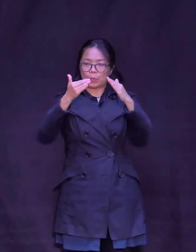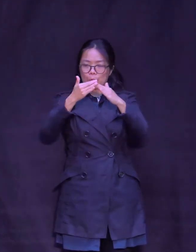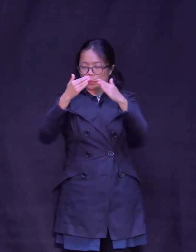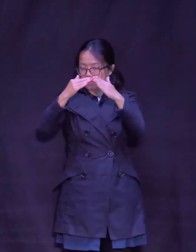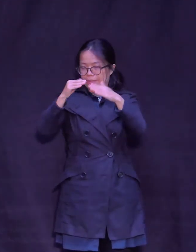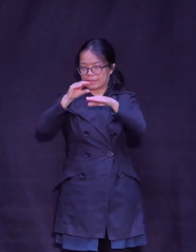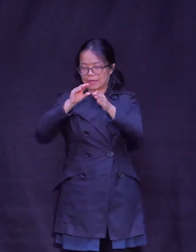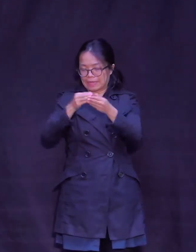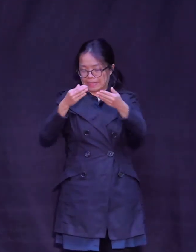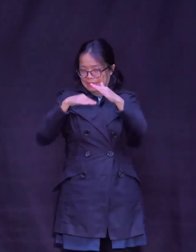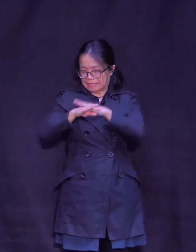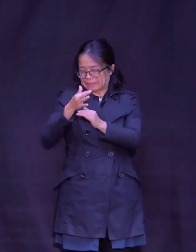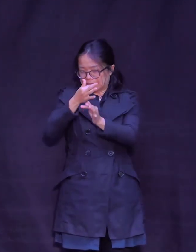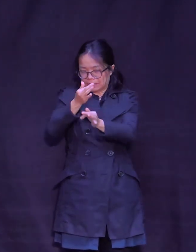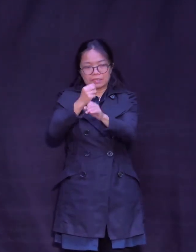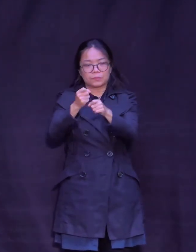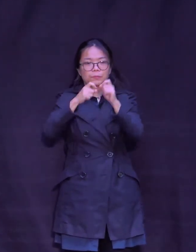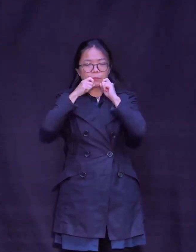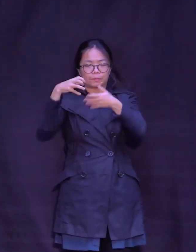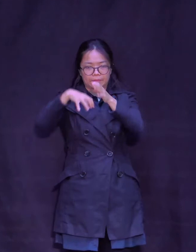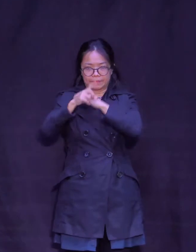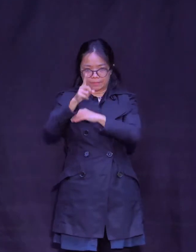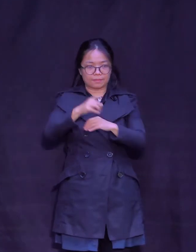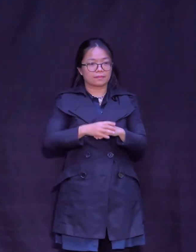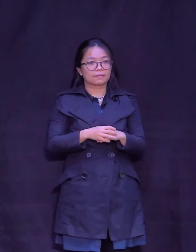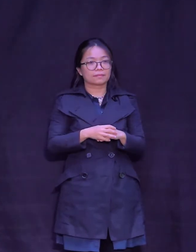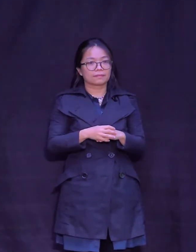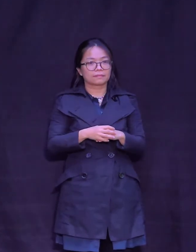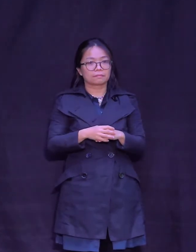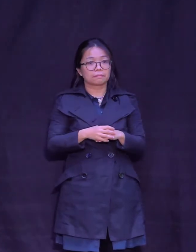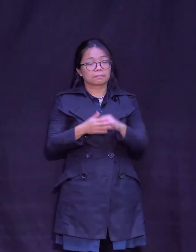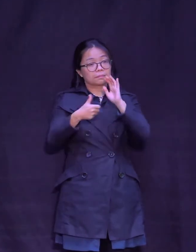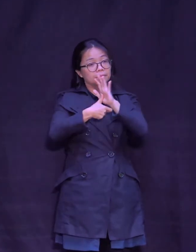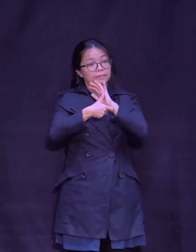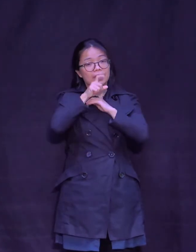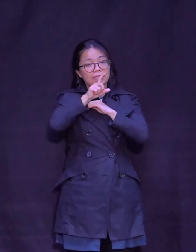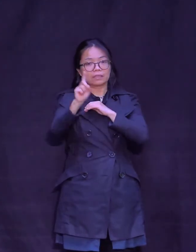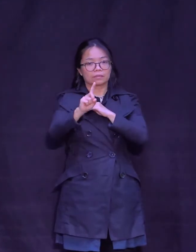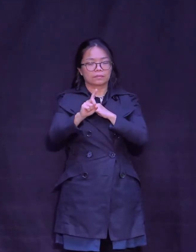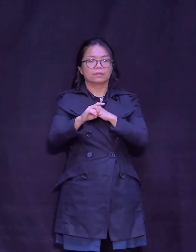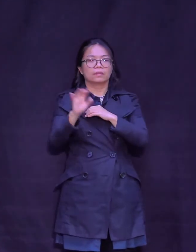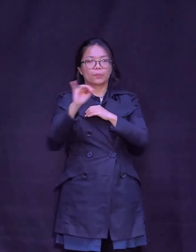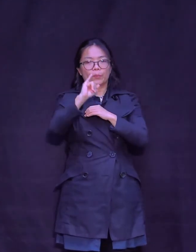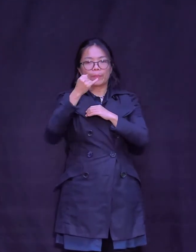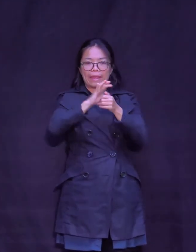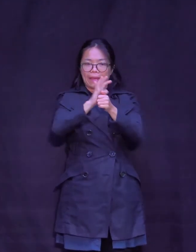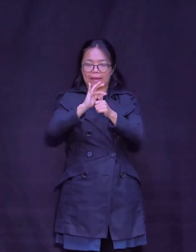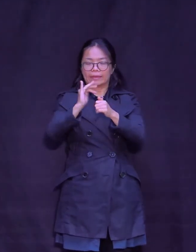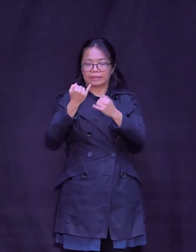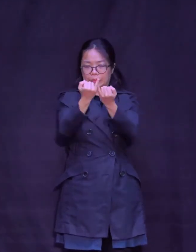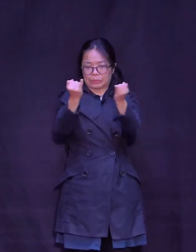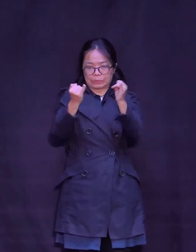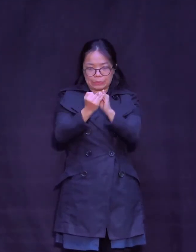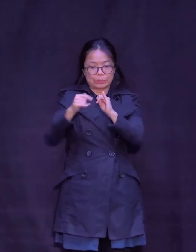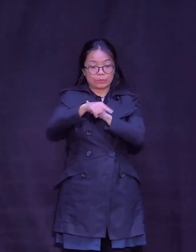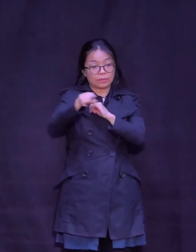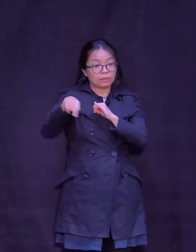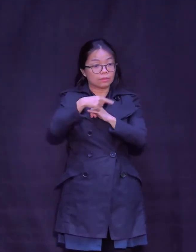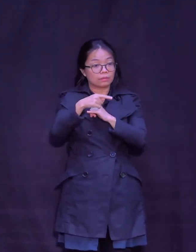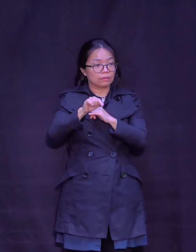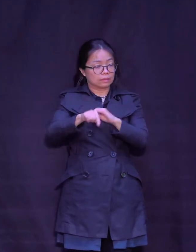藏的经典作品之一，叫做《不被爱的女人们》。这一支舞作